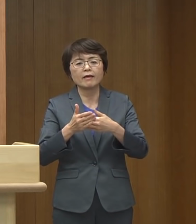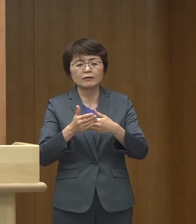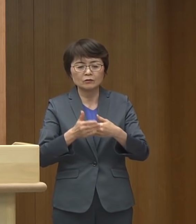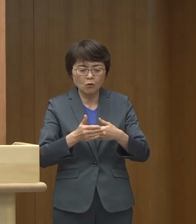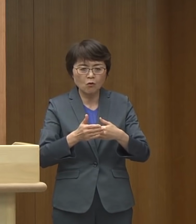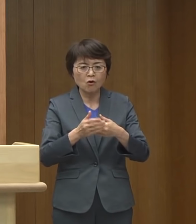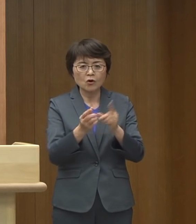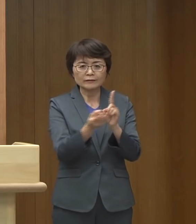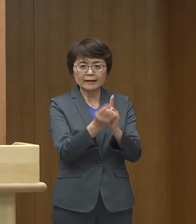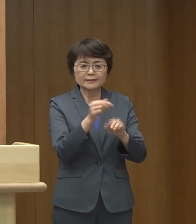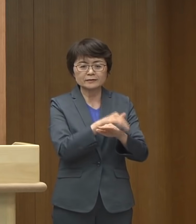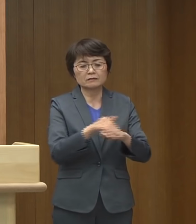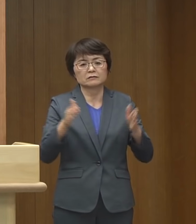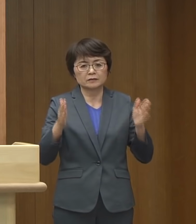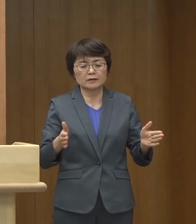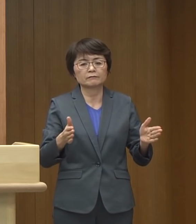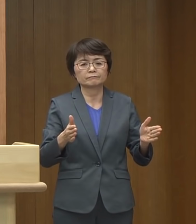期間といたしまして、